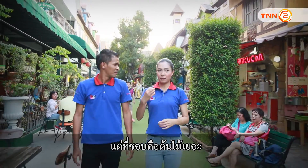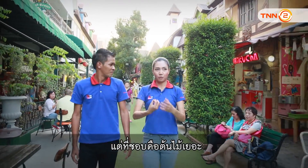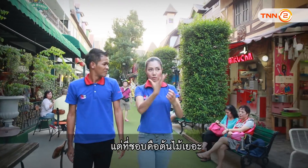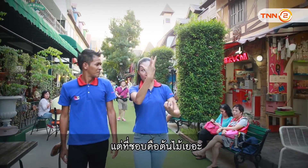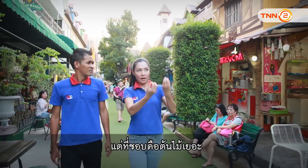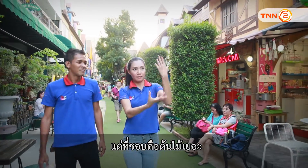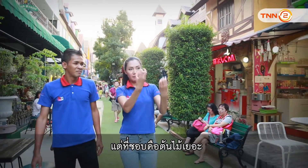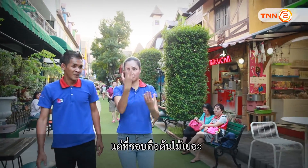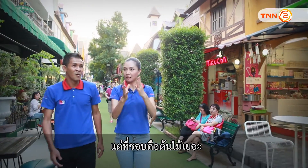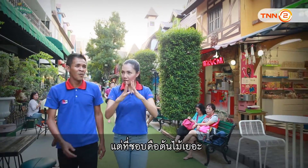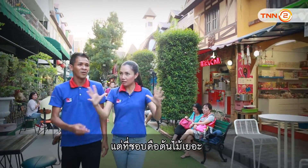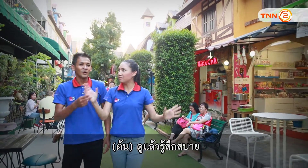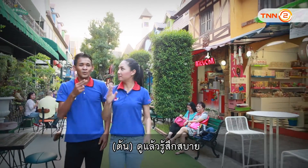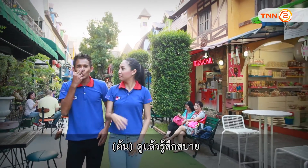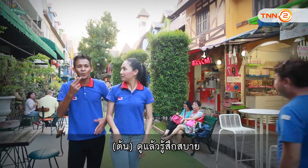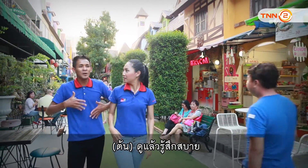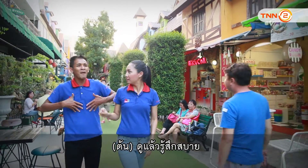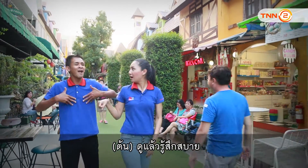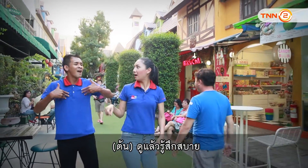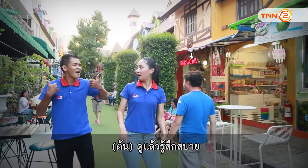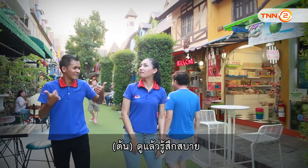บต้นไม้เยอะ ดูแล้วรู้สึกสบาย